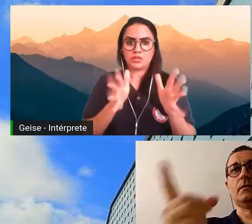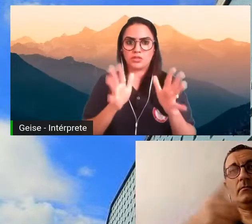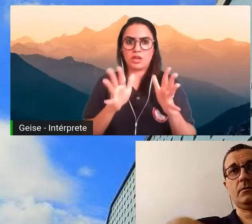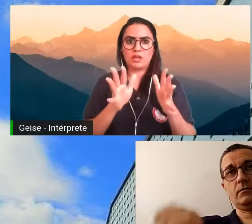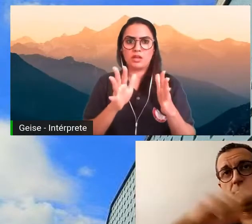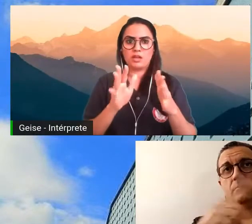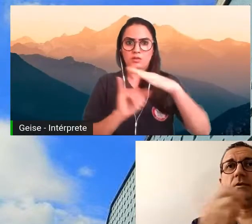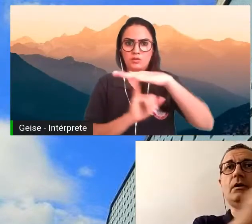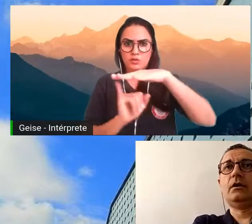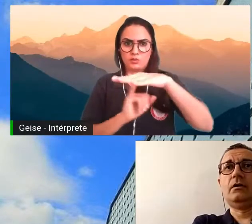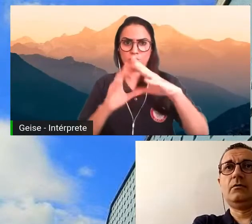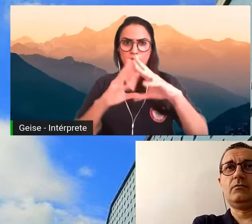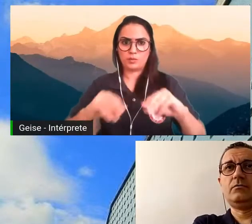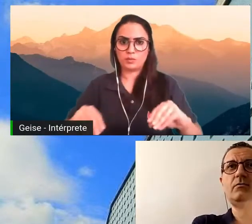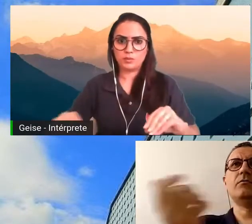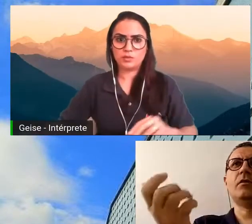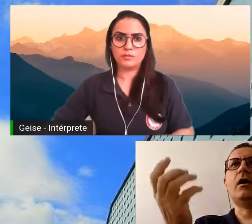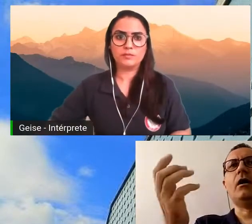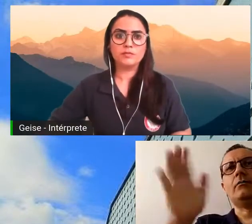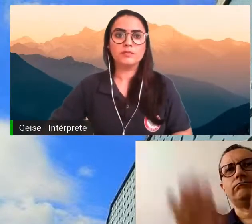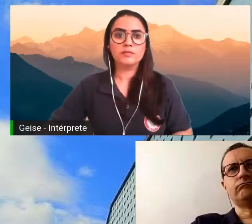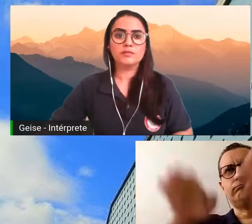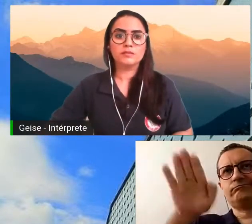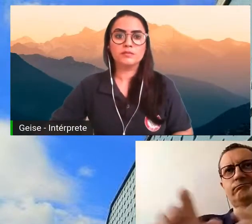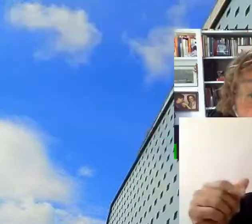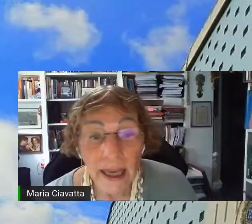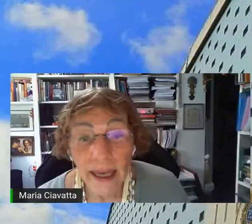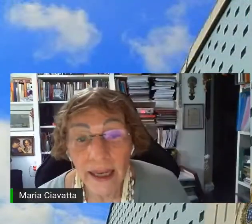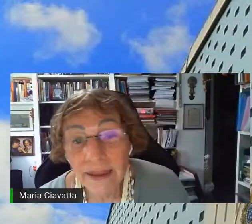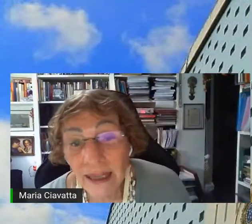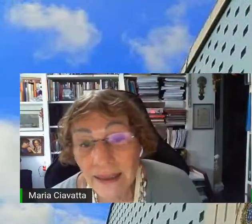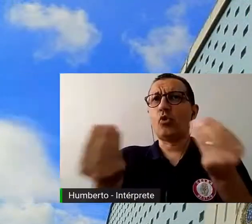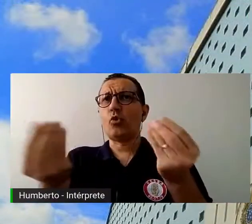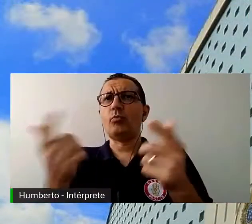alunos pobres, felizmente. Como resolveram isso?